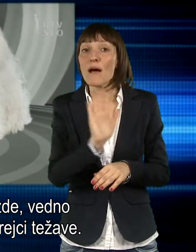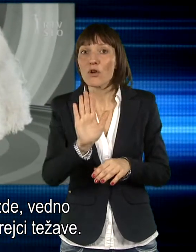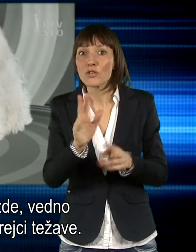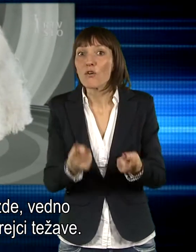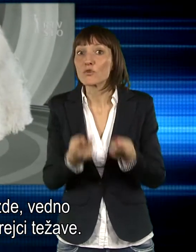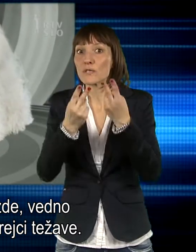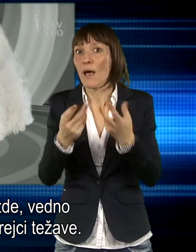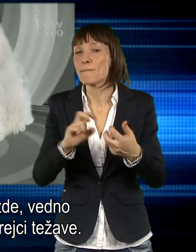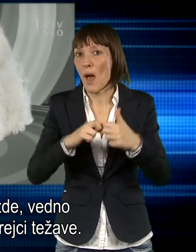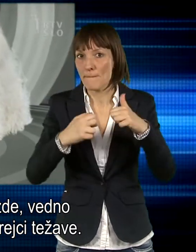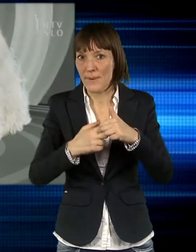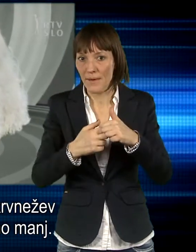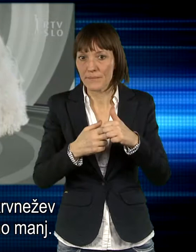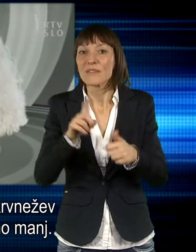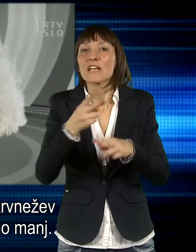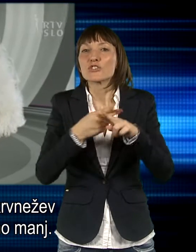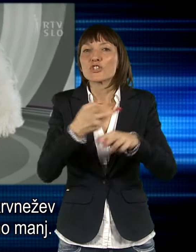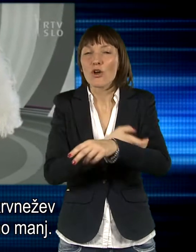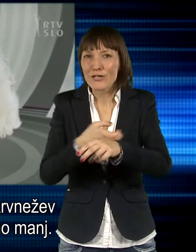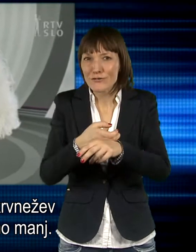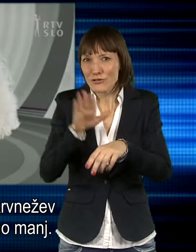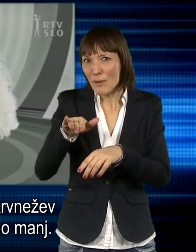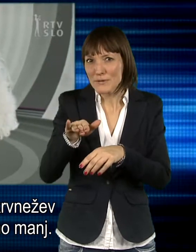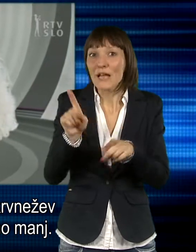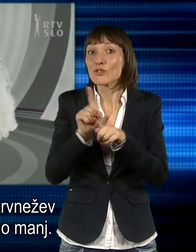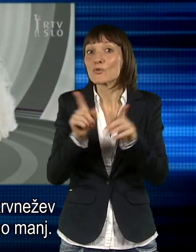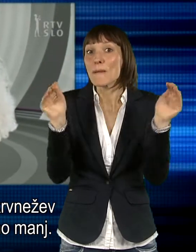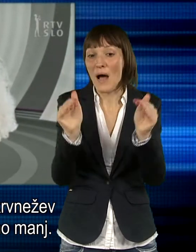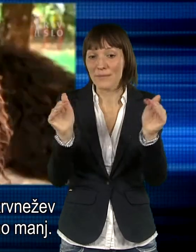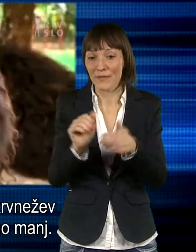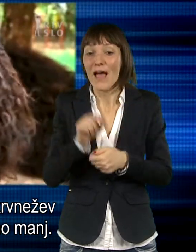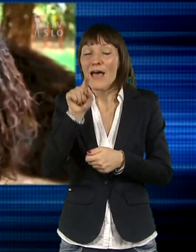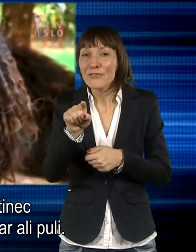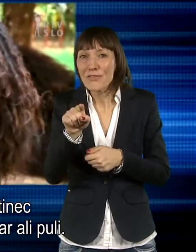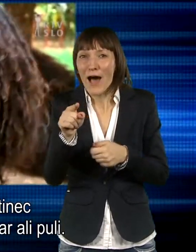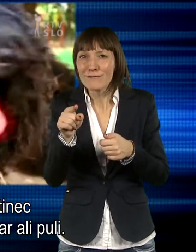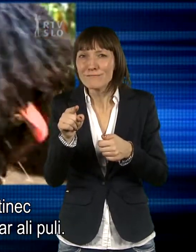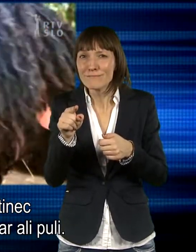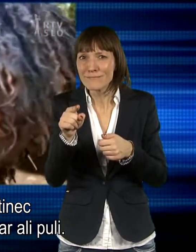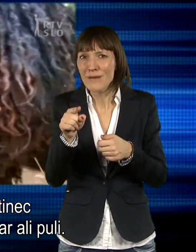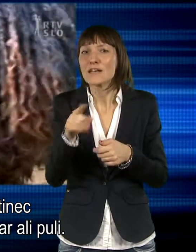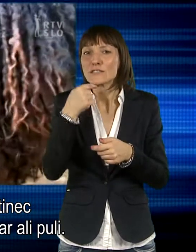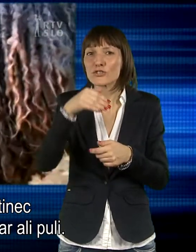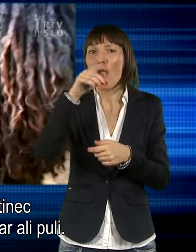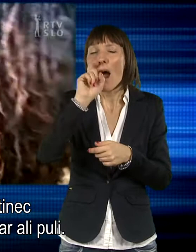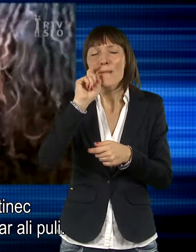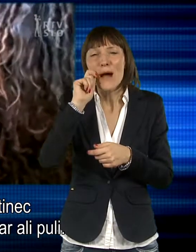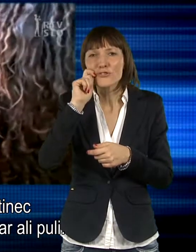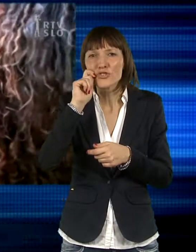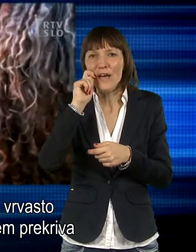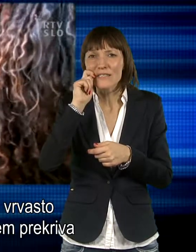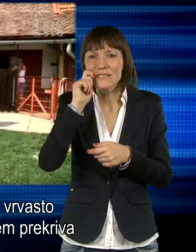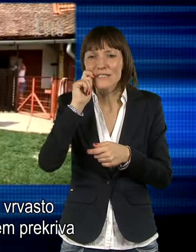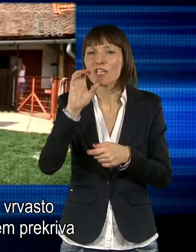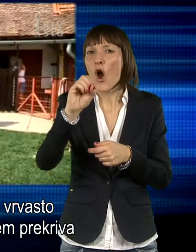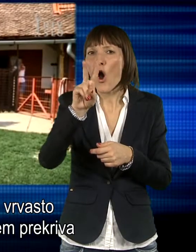imajo njihovi rejci težave. Zabavnih čistokrvnežev pa je zato tudi vedno manj. Tale kosmatinec je madžarski ovčar ali puli. Ima